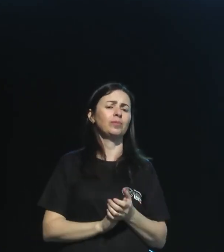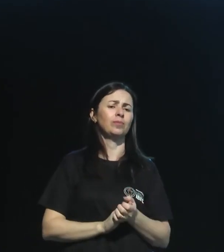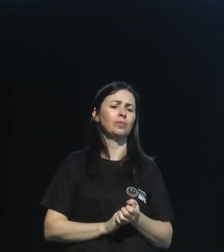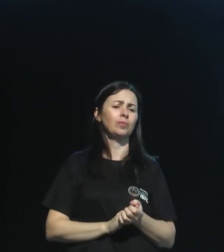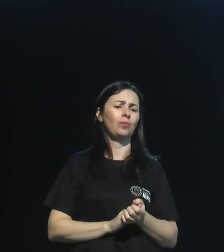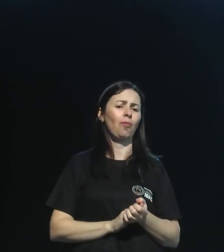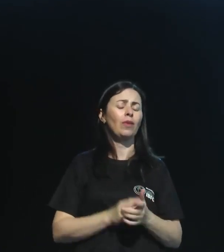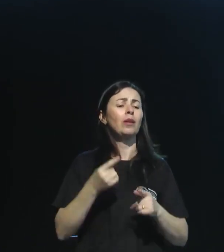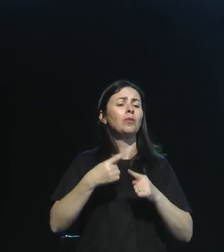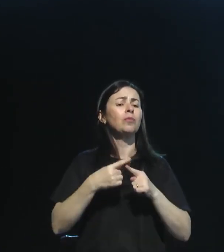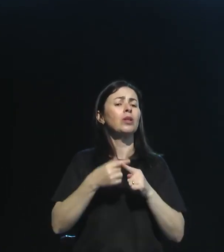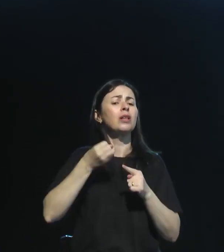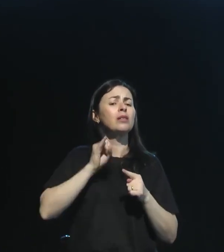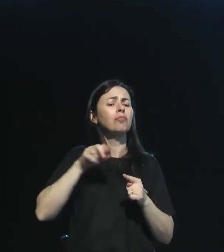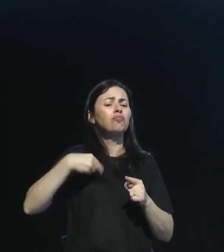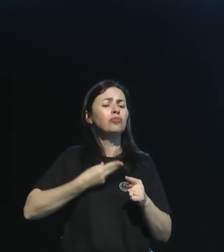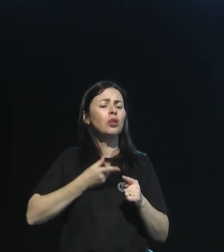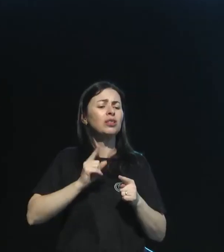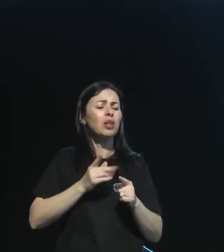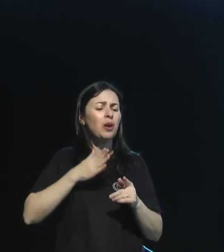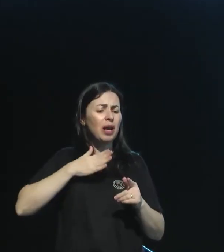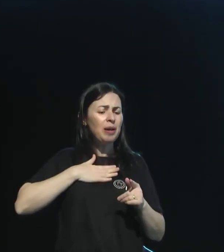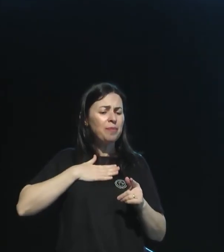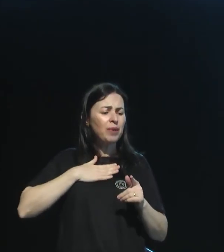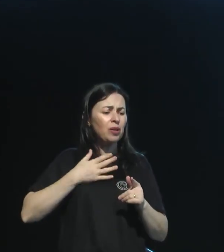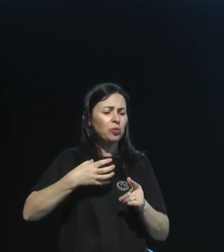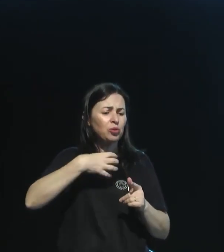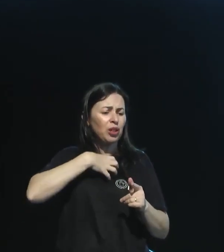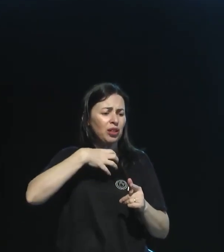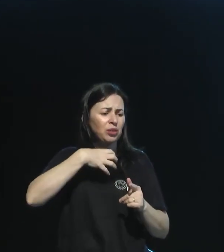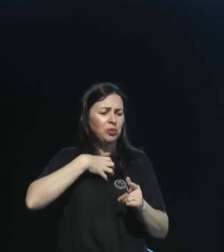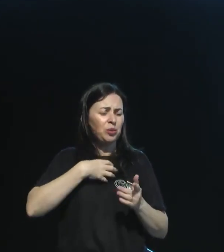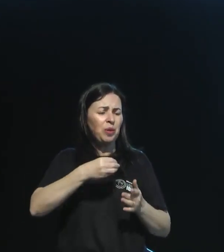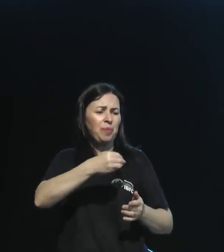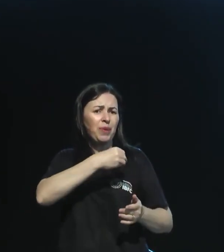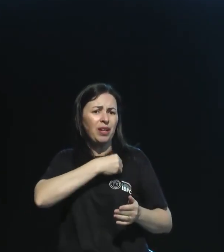Se nós não morremos para a nossa natureza pecaminosa,